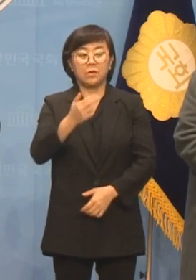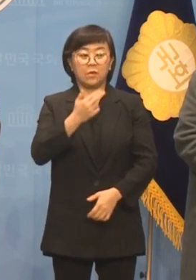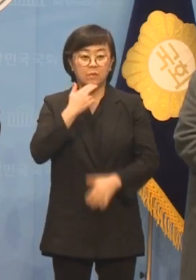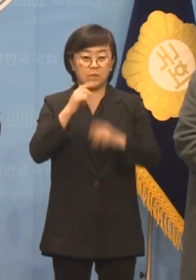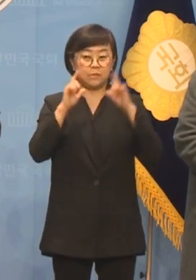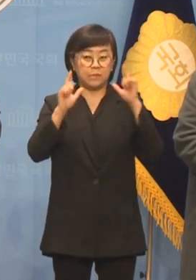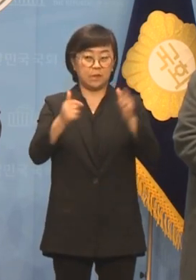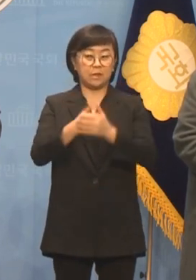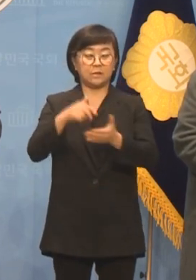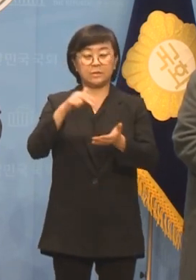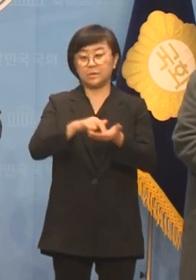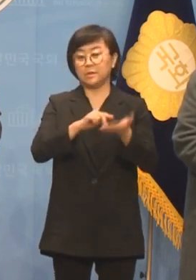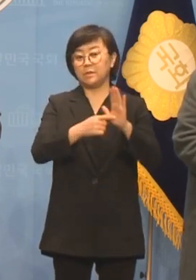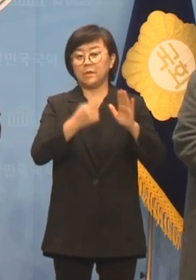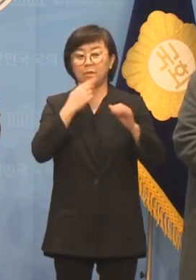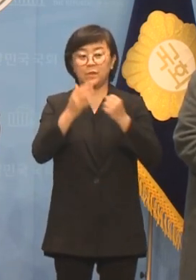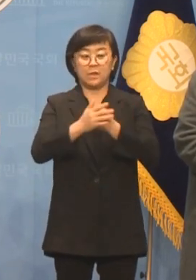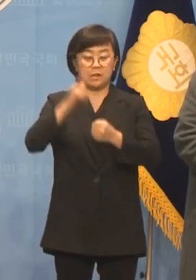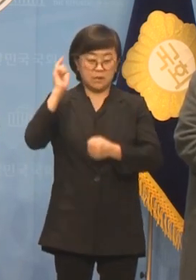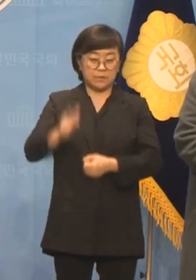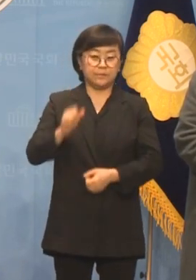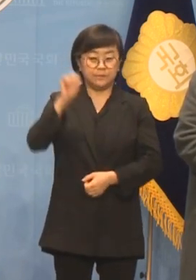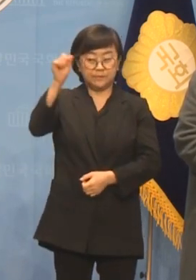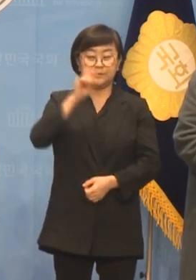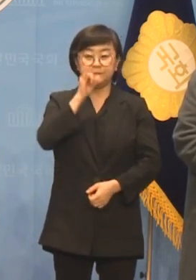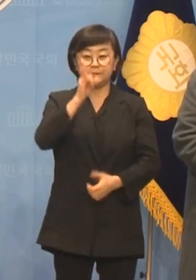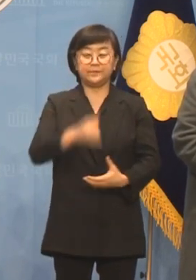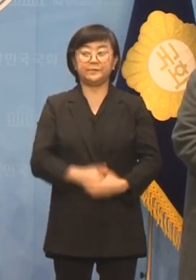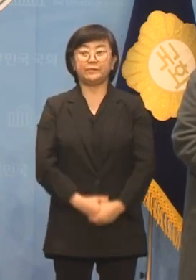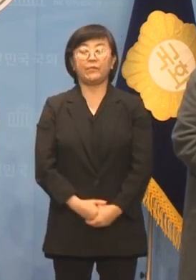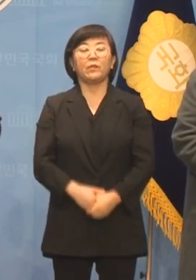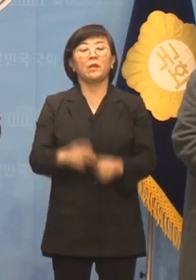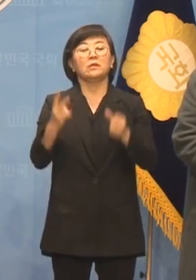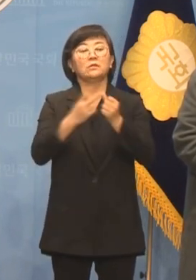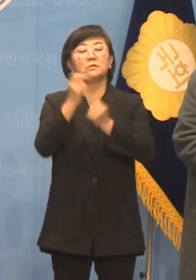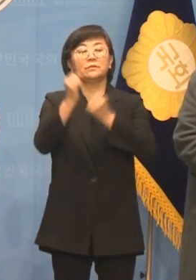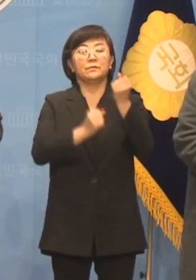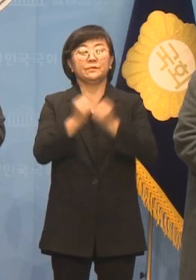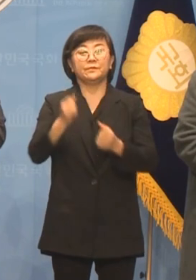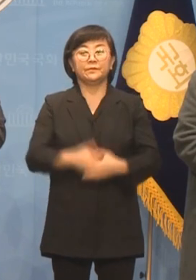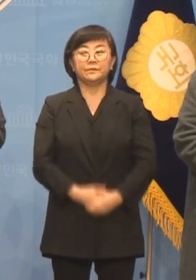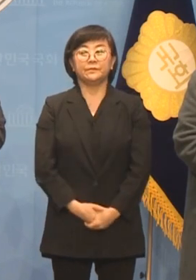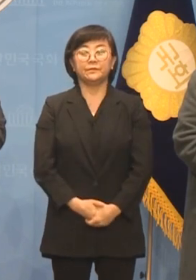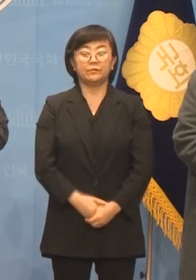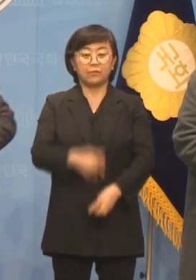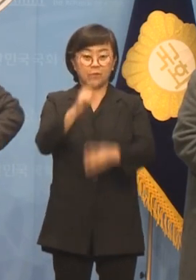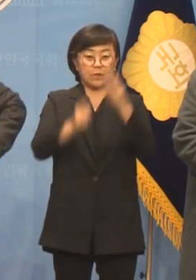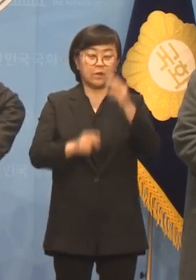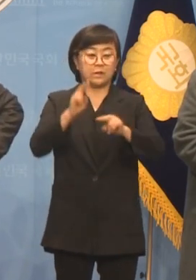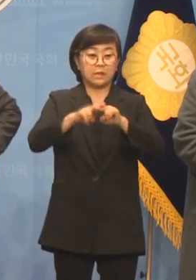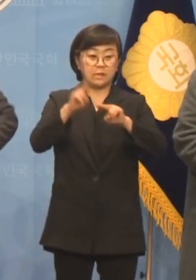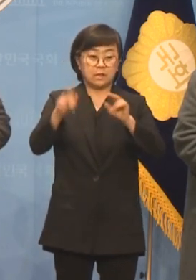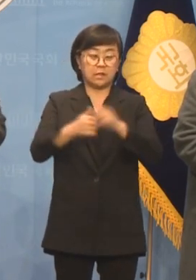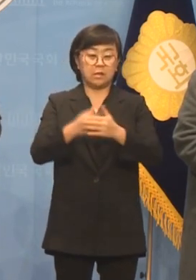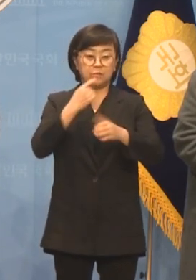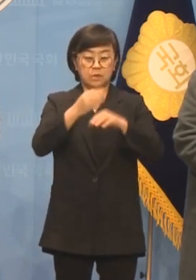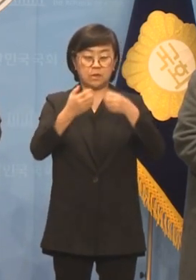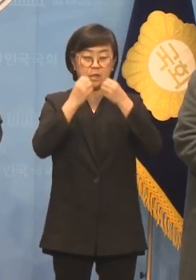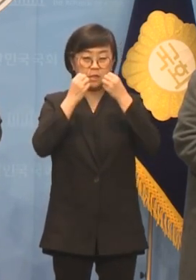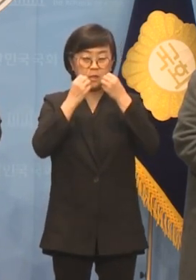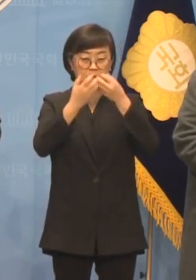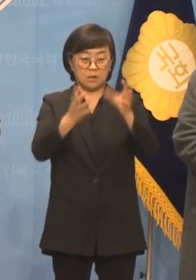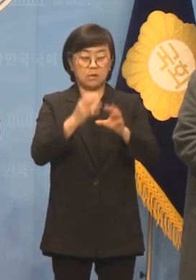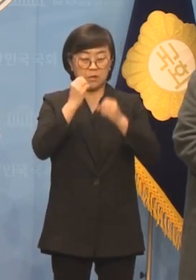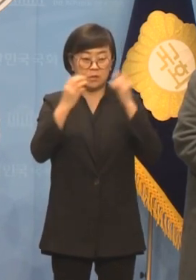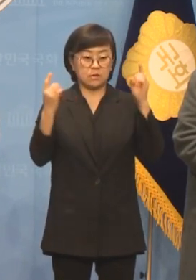대해서도 아무 입장을 밝히지 않는 것을 강력히 규탄합니다. 두 번째 말씀은 윤석열 퇴진과 민주당 혁신에 앞장서고